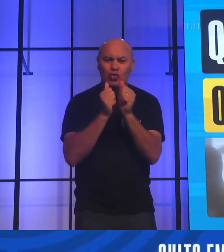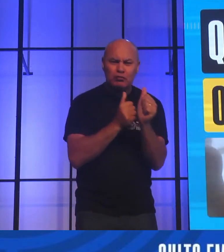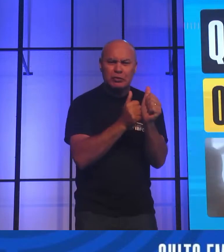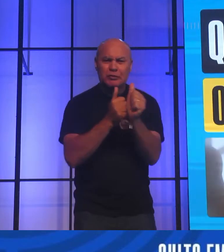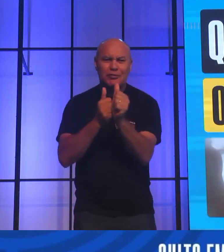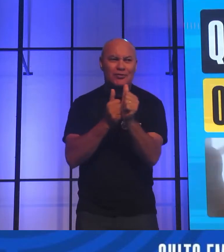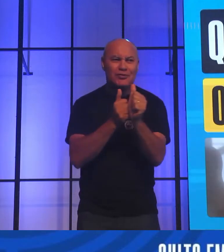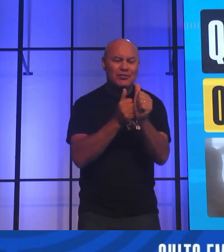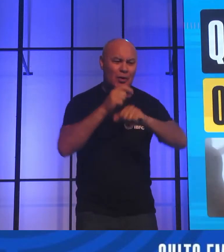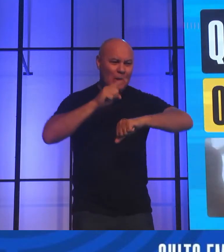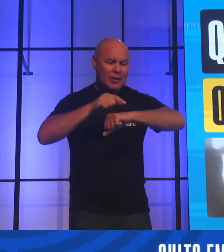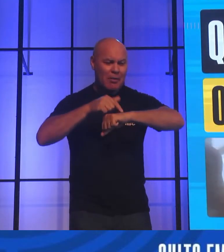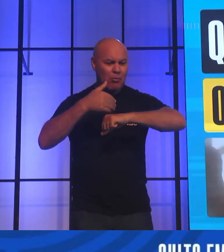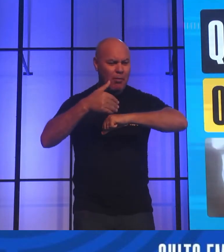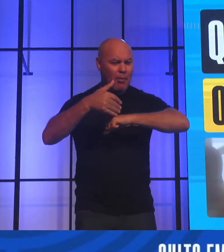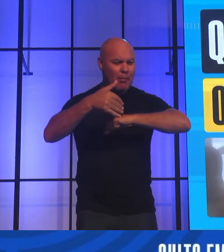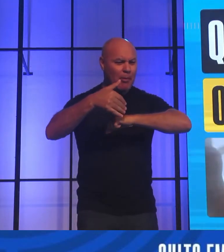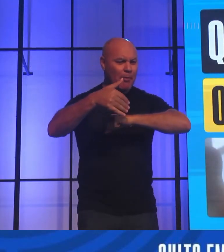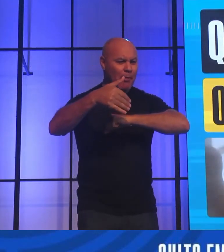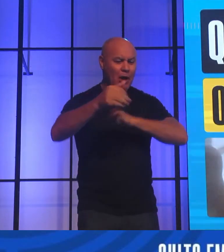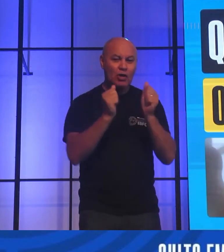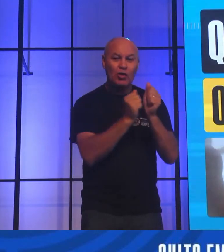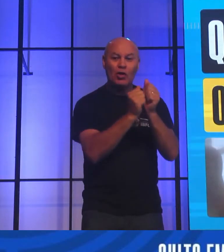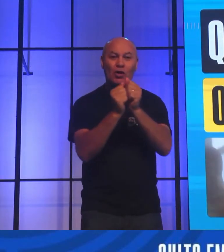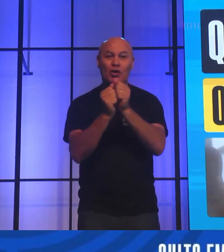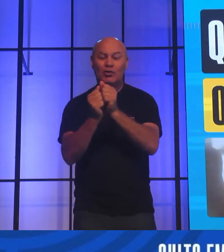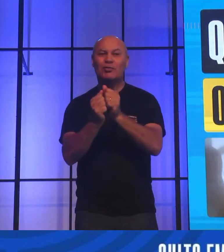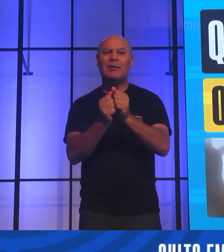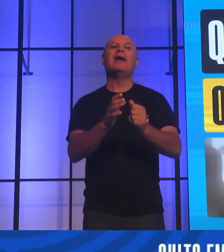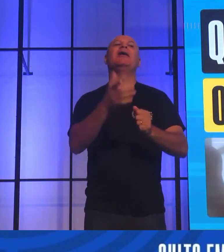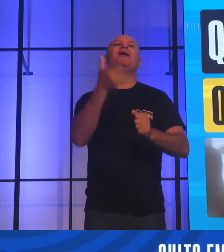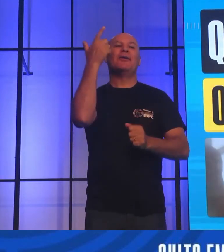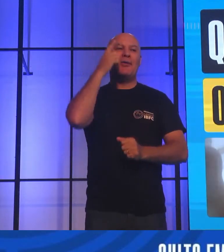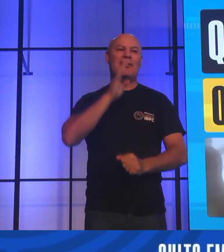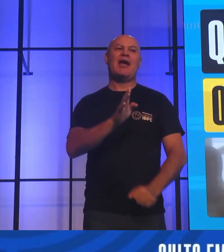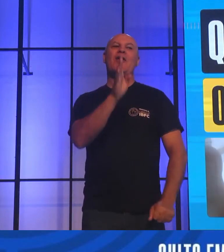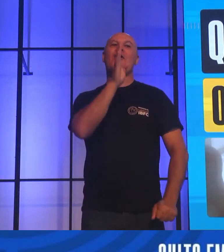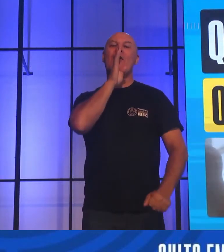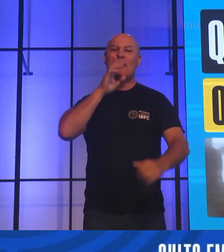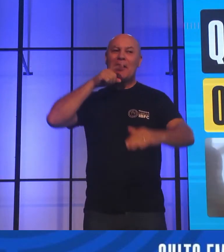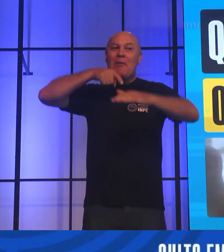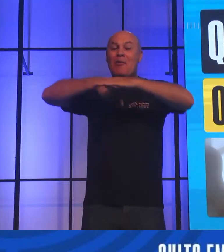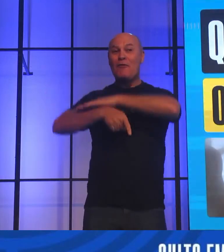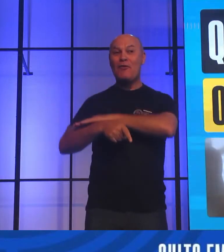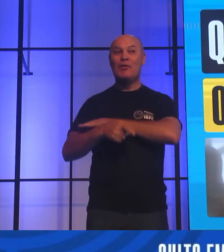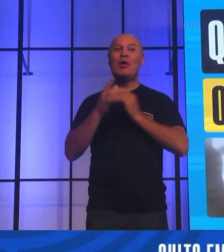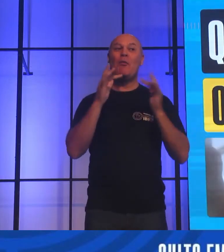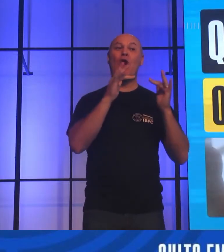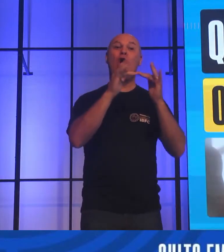gente precisa andar com uma pessoa para conhecê-la melhor? Porque